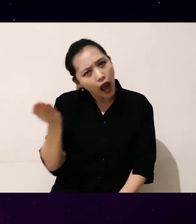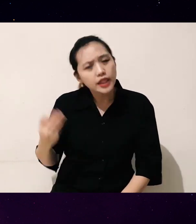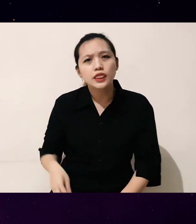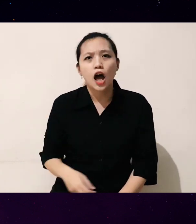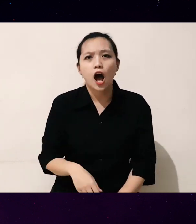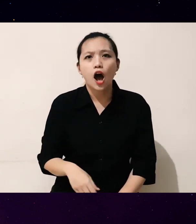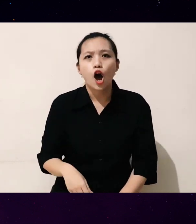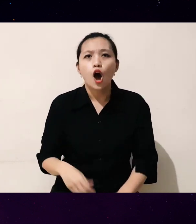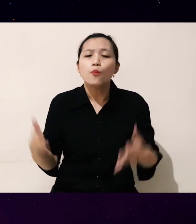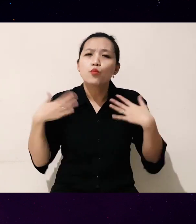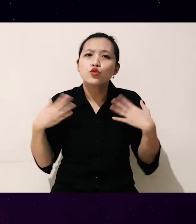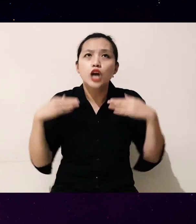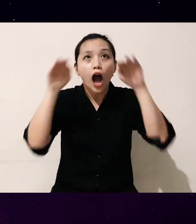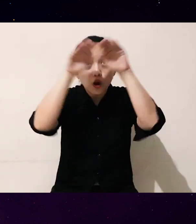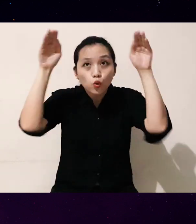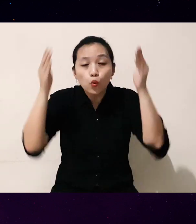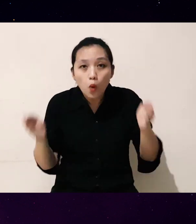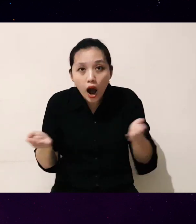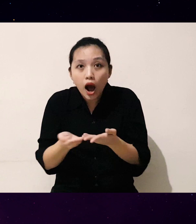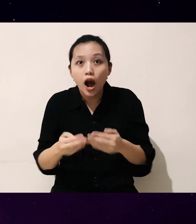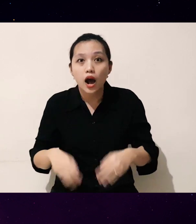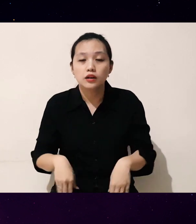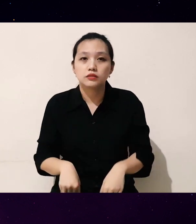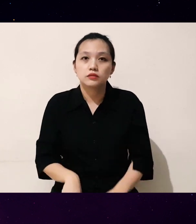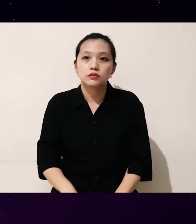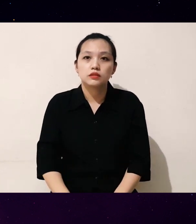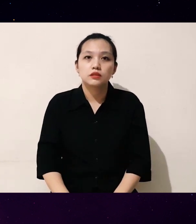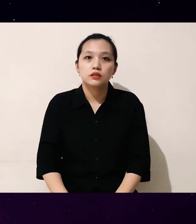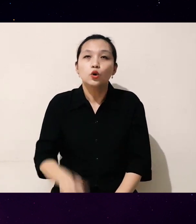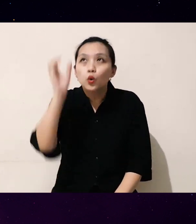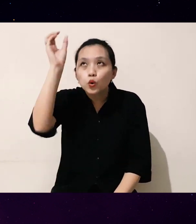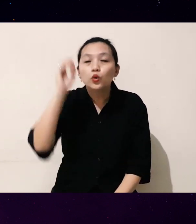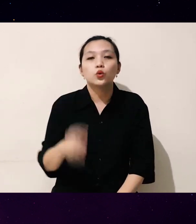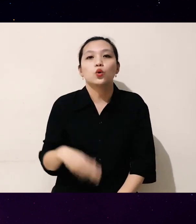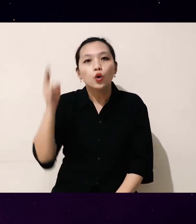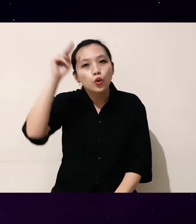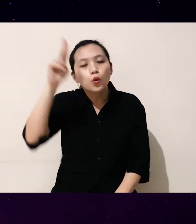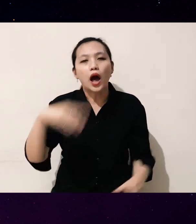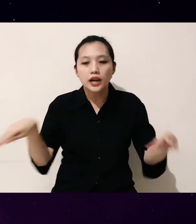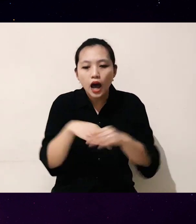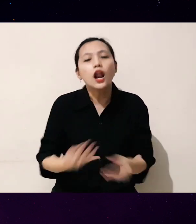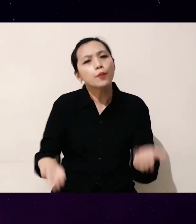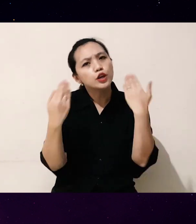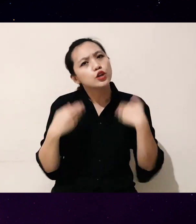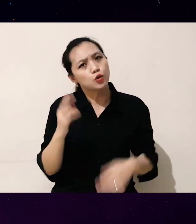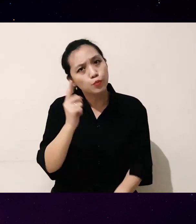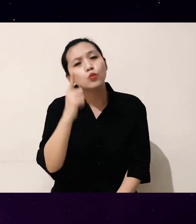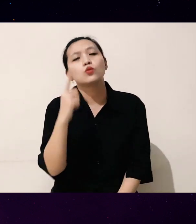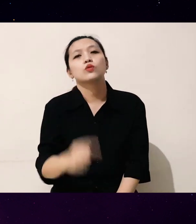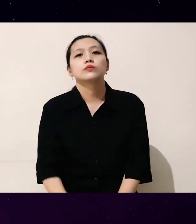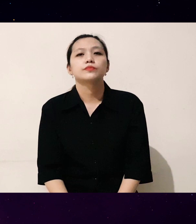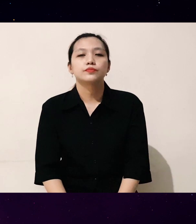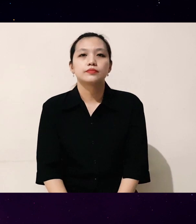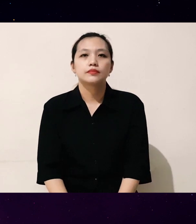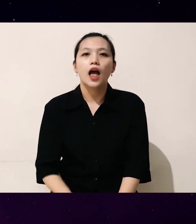Pertanyaannya adalah apakah Anda mempunyai ruang di dalam kehidupan dan prioritas Anda untuk Tuhan dapat berdaulat